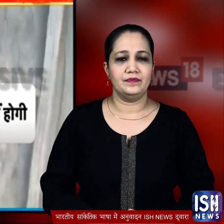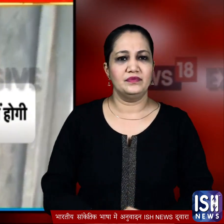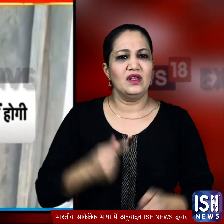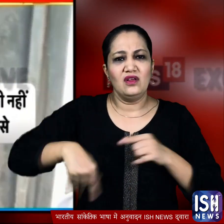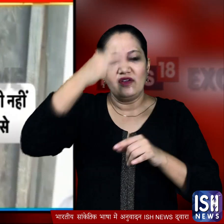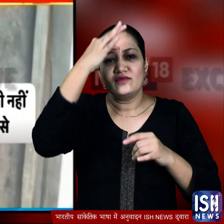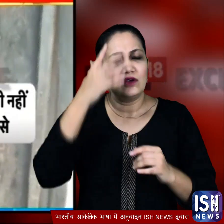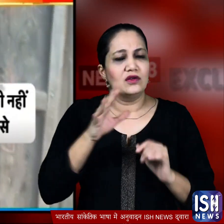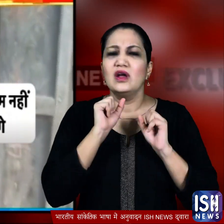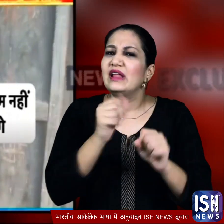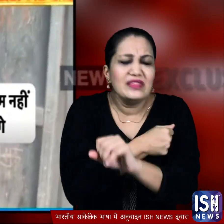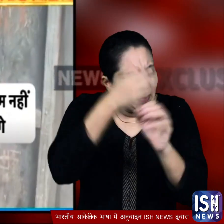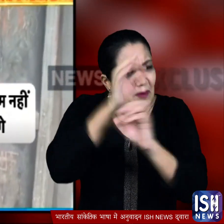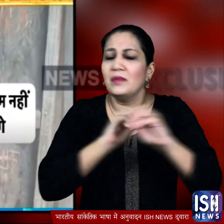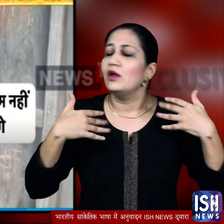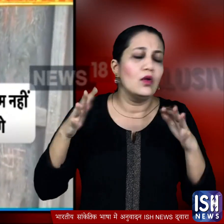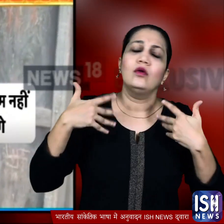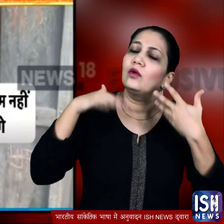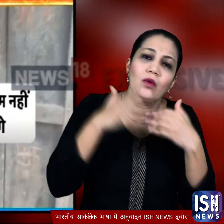कोई परेशानी नहीं होने की